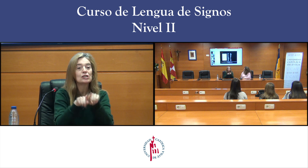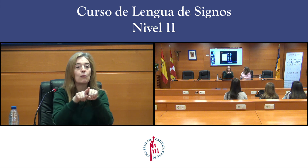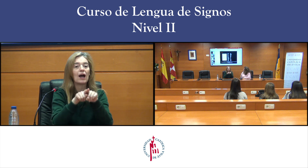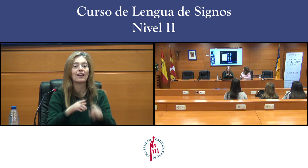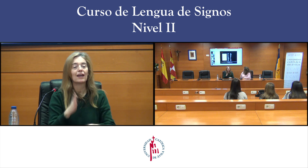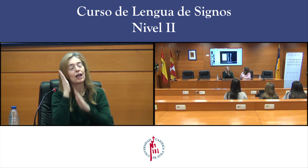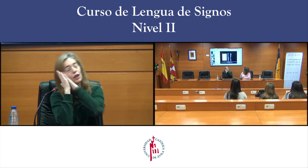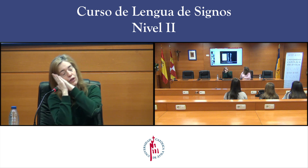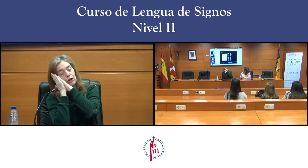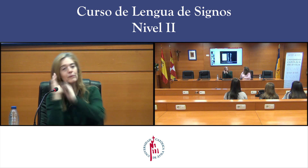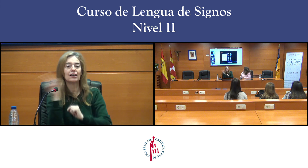es diferente